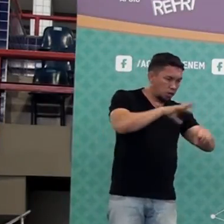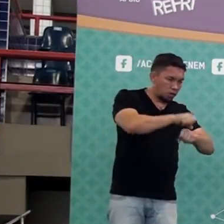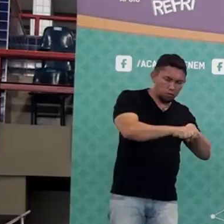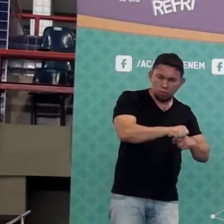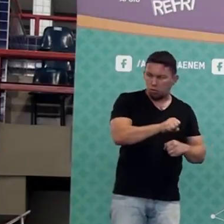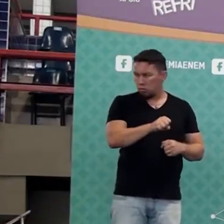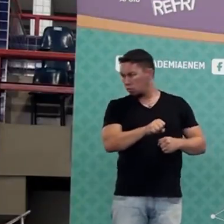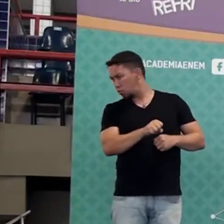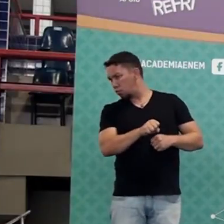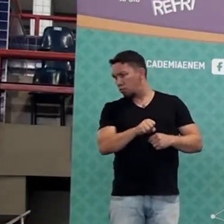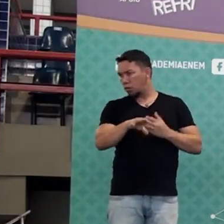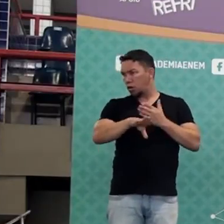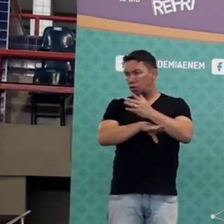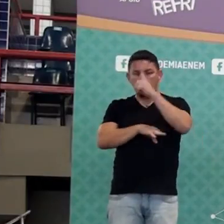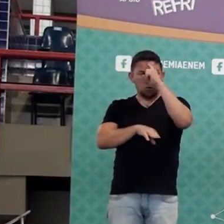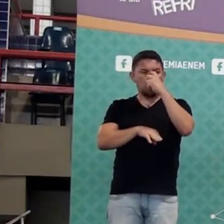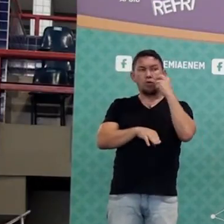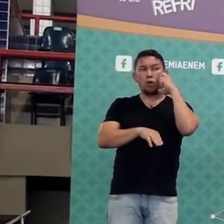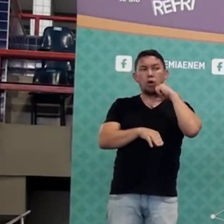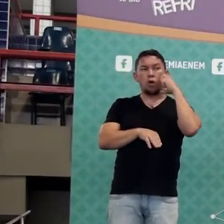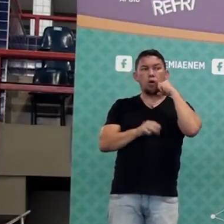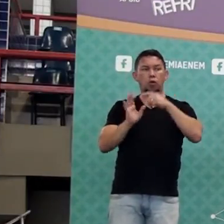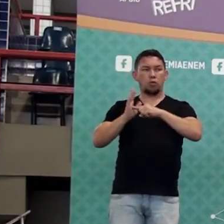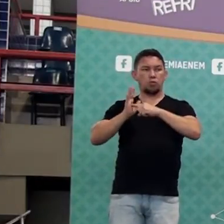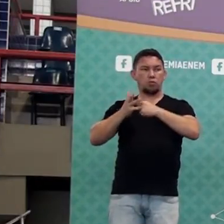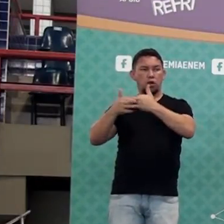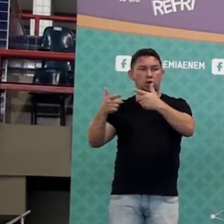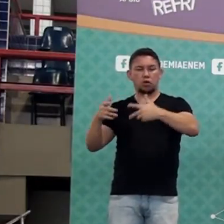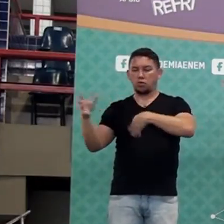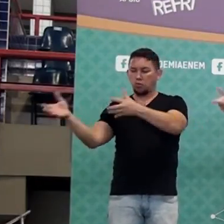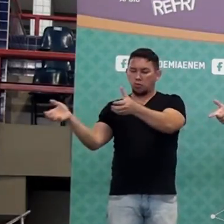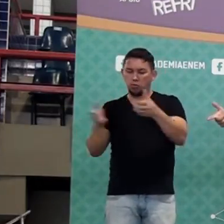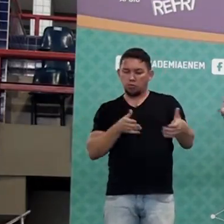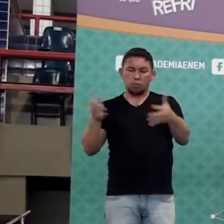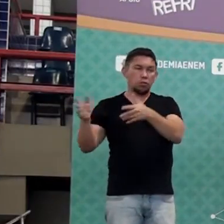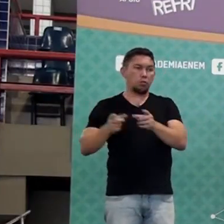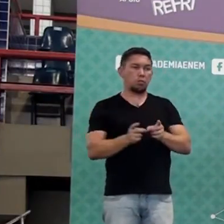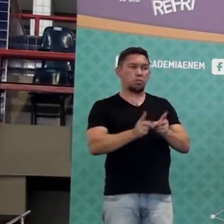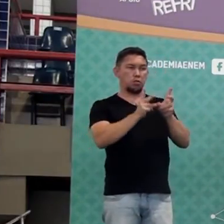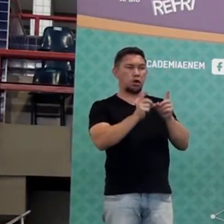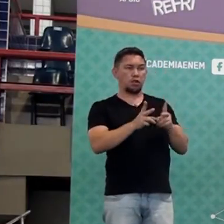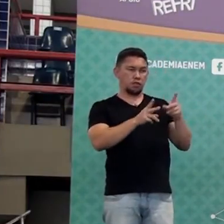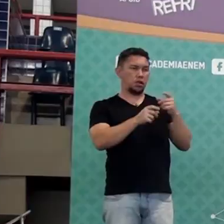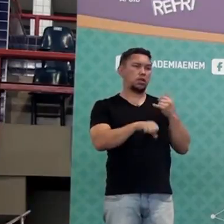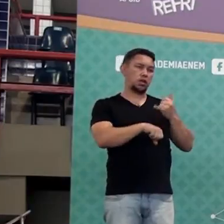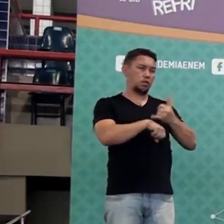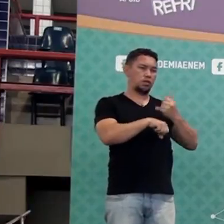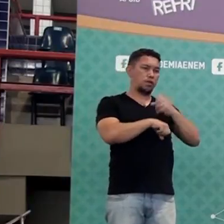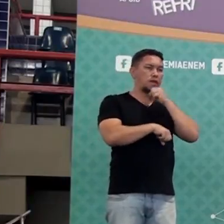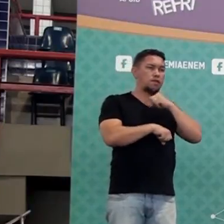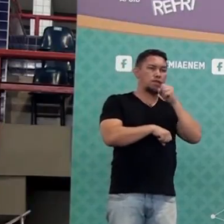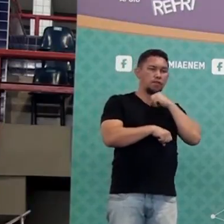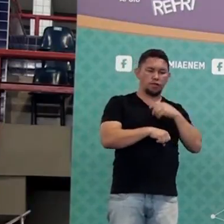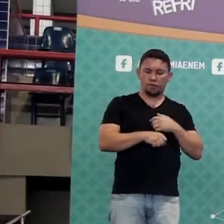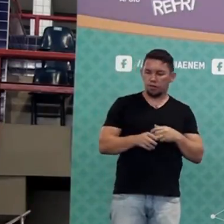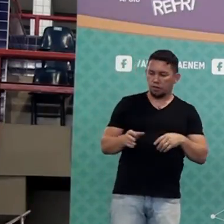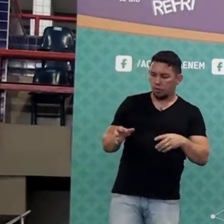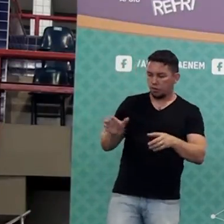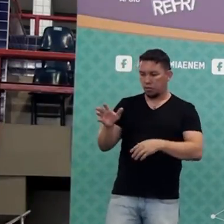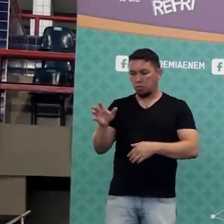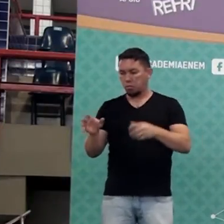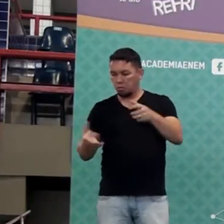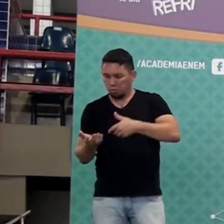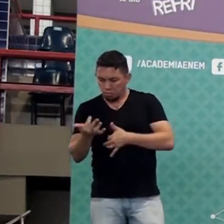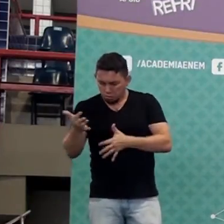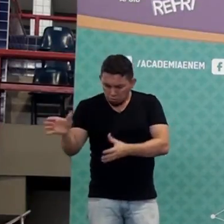para roubar as máquinas do hospital, para poder vender como sucata. Na hora que ele abriu lá, foi